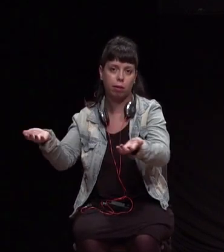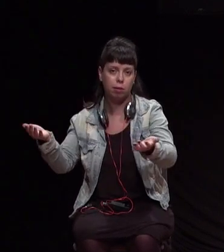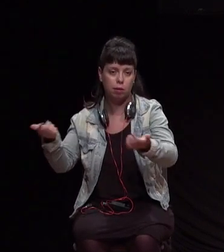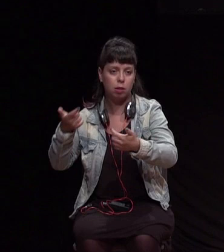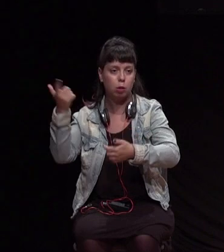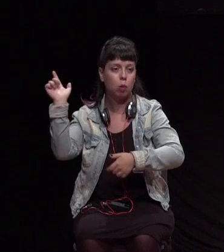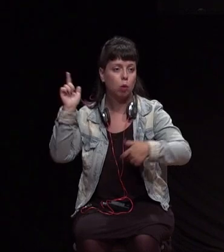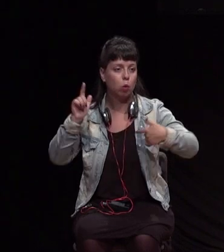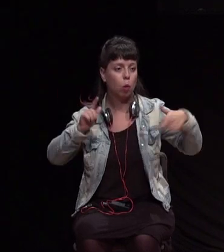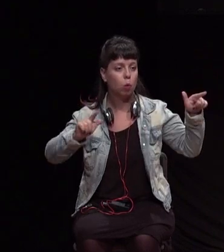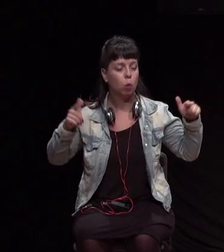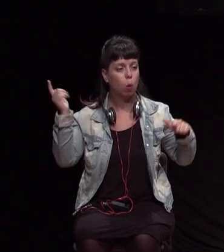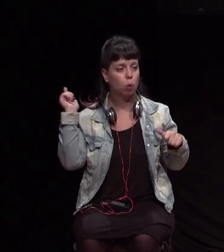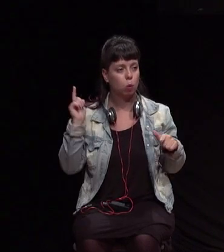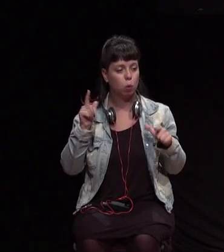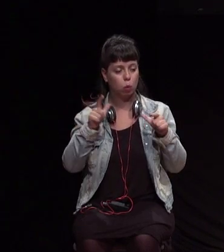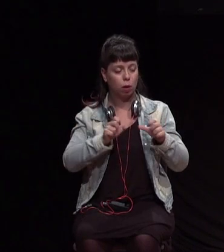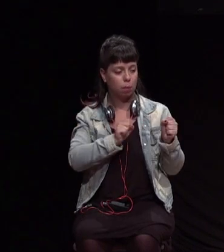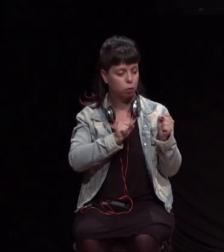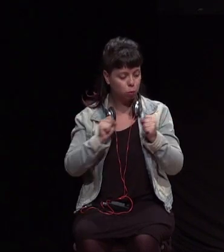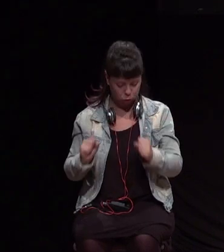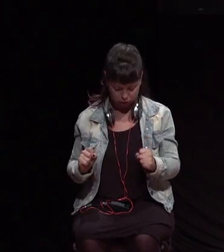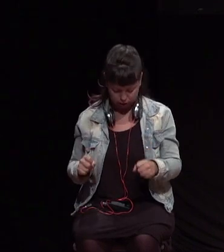outras instituições de poder.